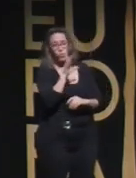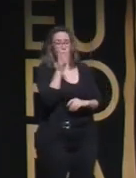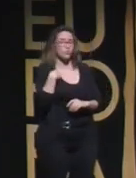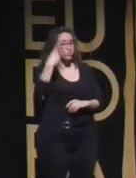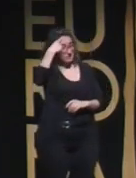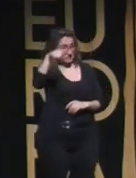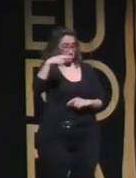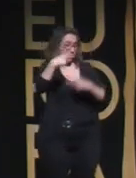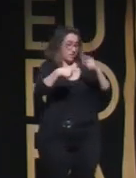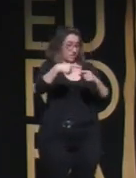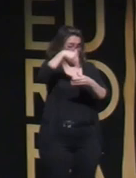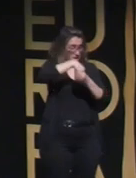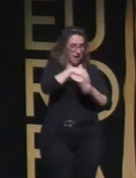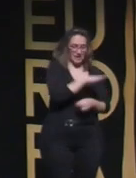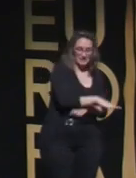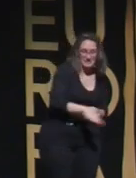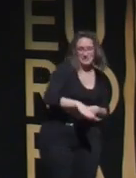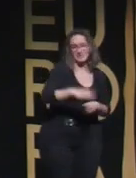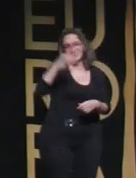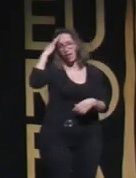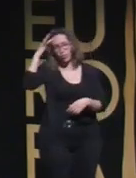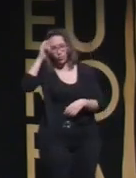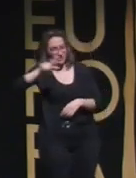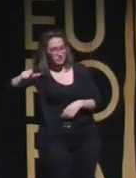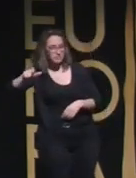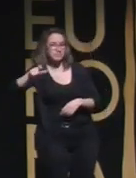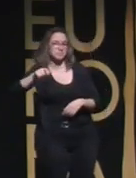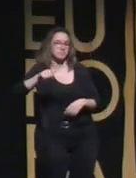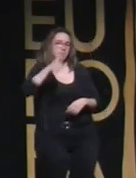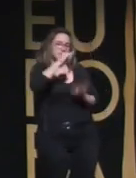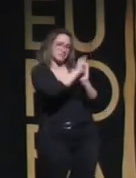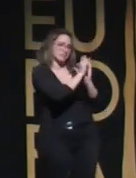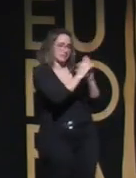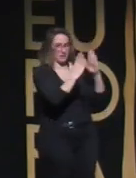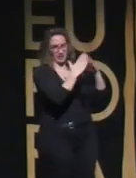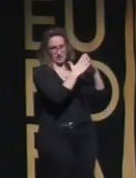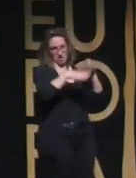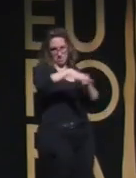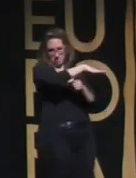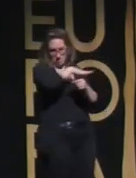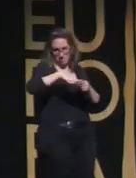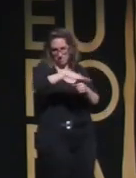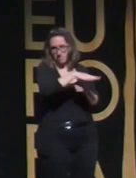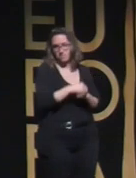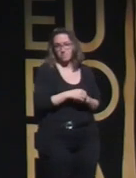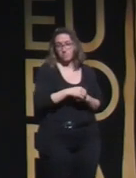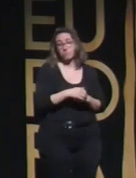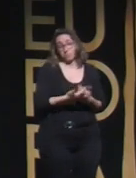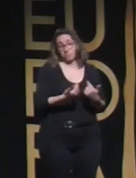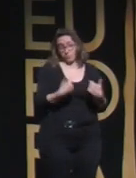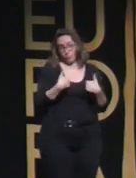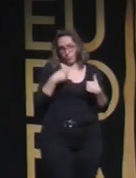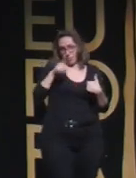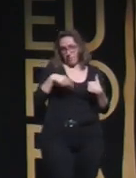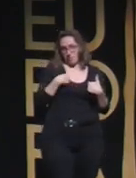o a los adolescentes tiene que ver mucho con lo que les rodea en casa, ¿vale? Y aquí es donde me doy por aludido, evidentemente.